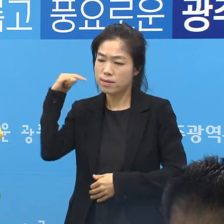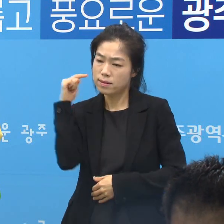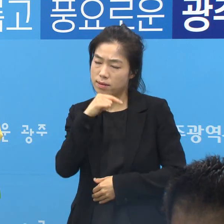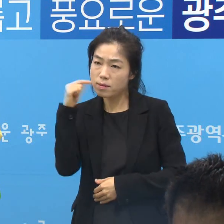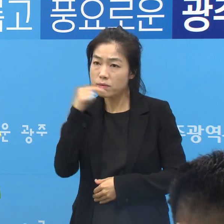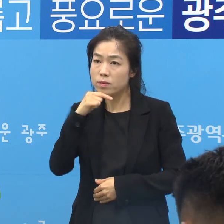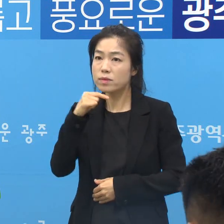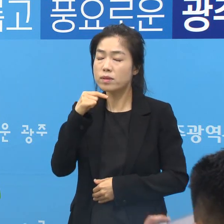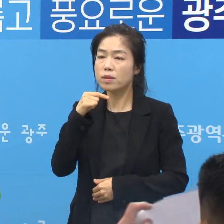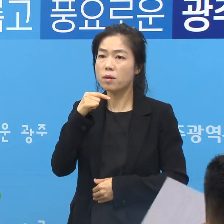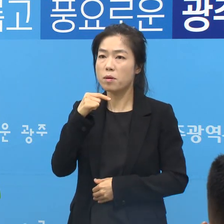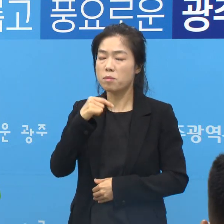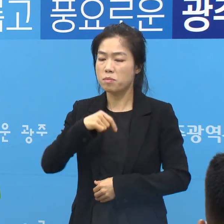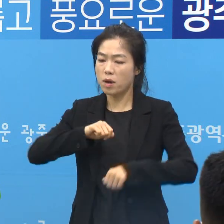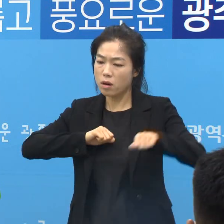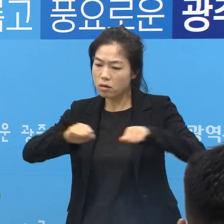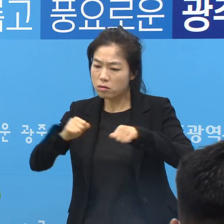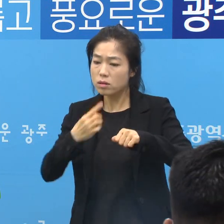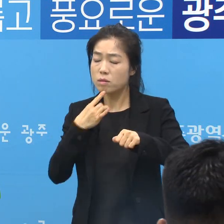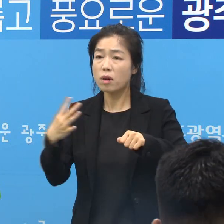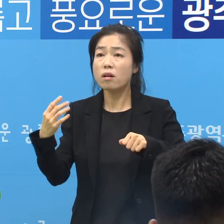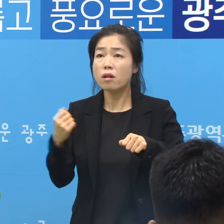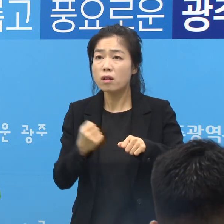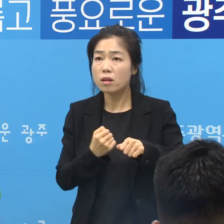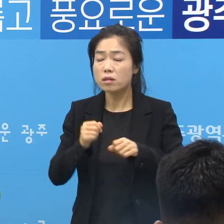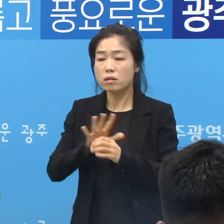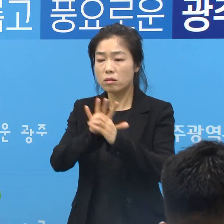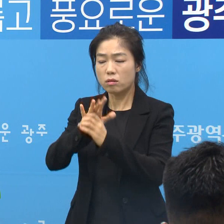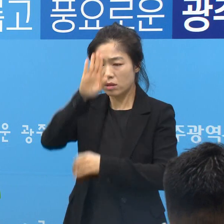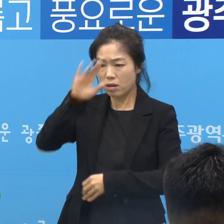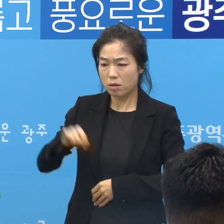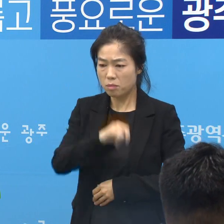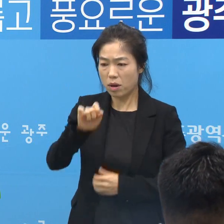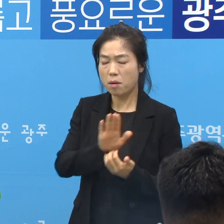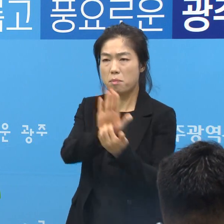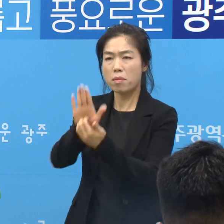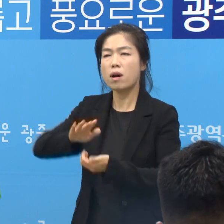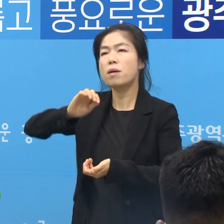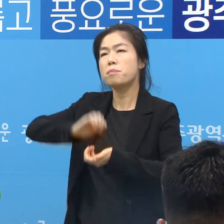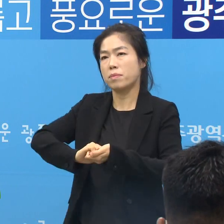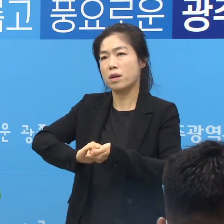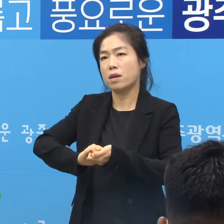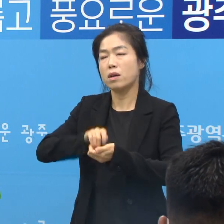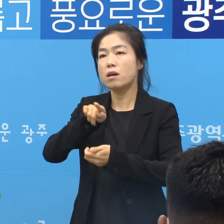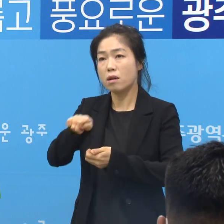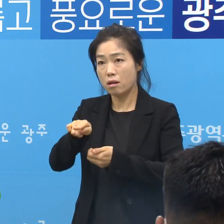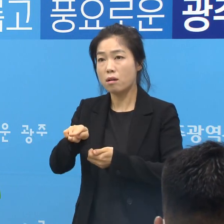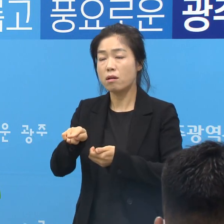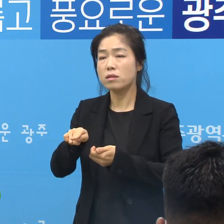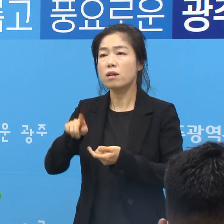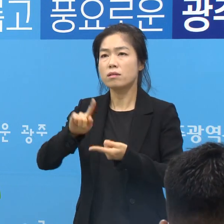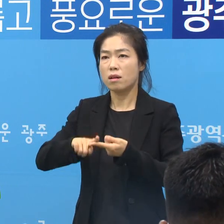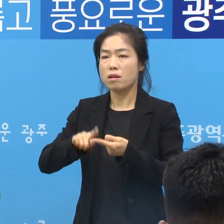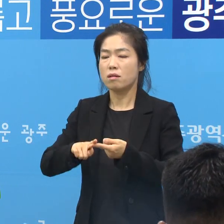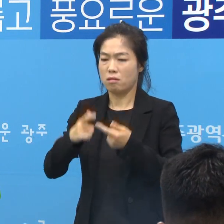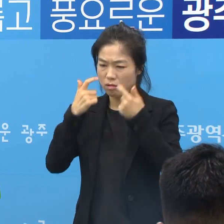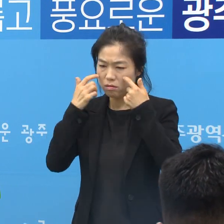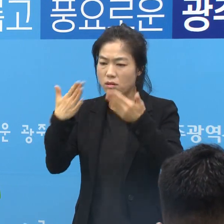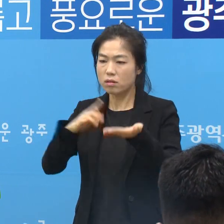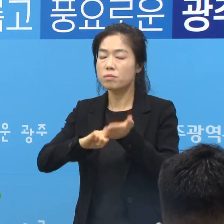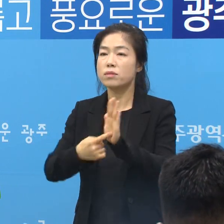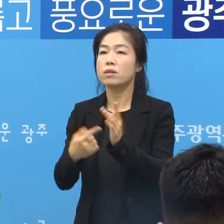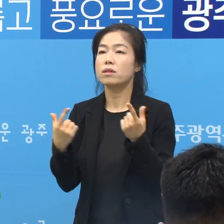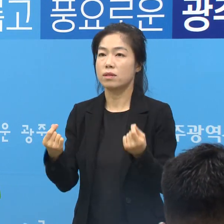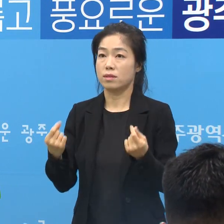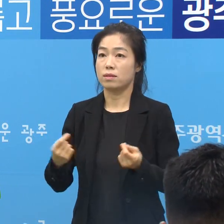촘촘하고 물샐틈 없는 조치만으로는 코로나 바이러스를 막는 데 한계가 있다는 것을 여실히 보여주었습니다.